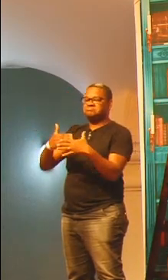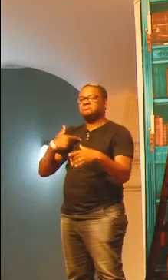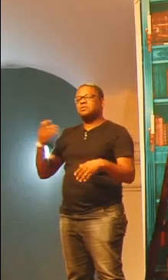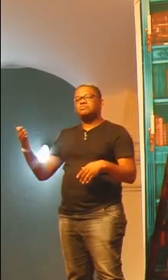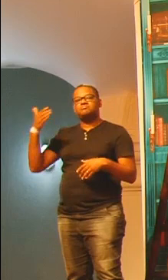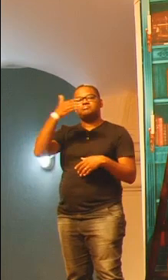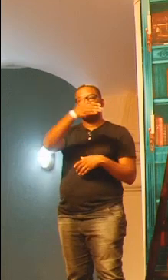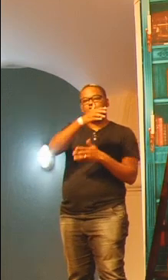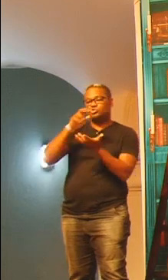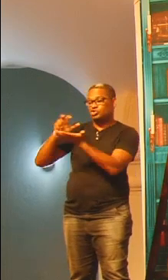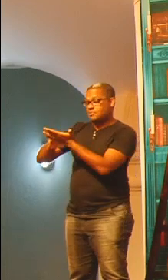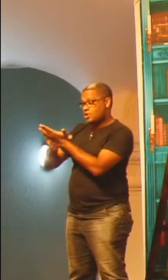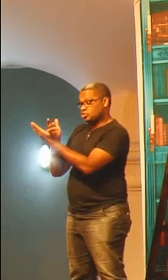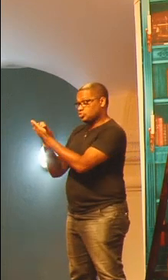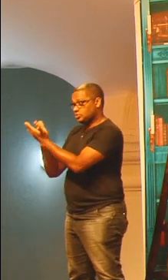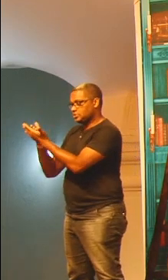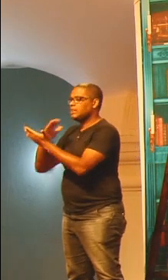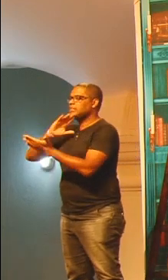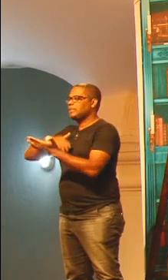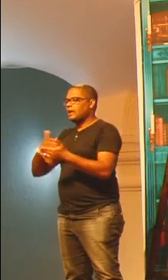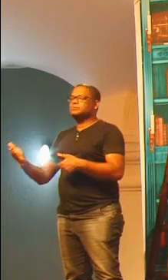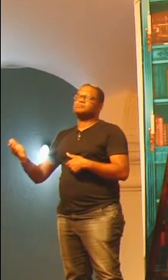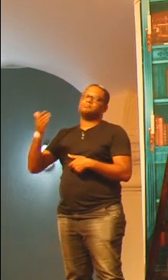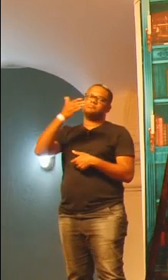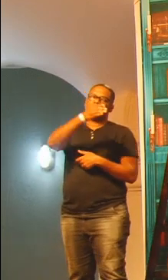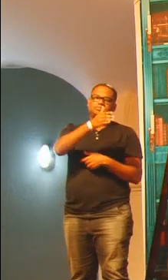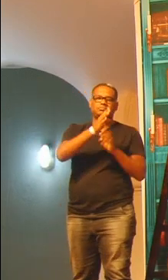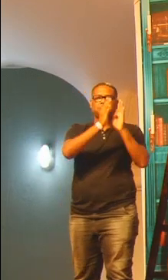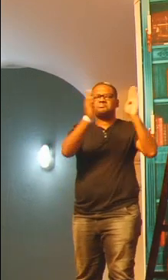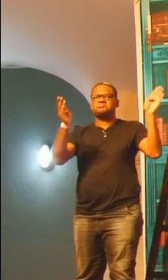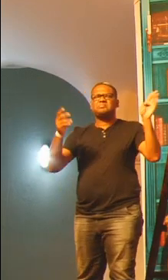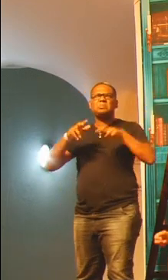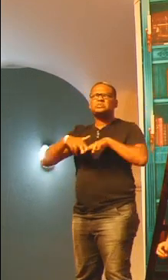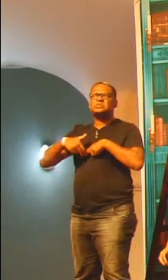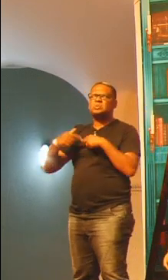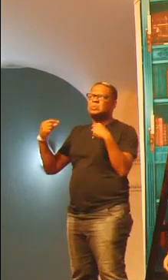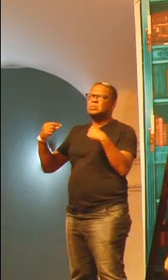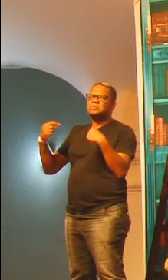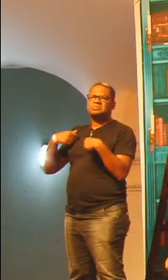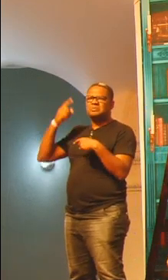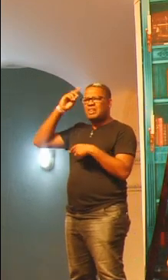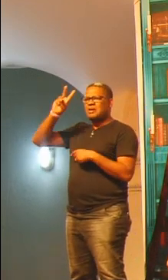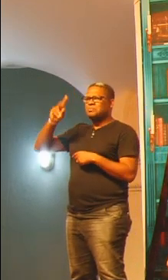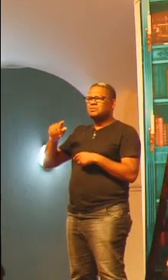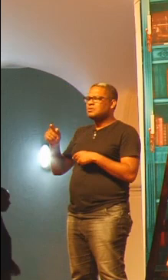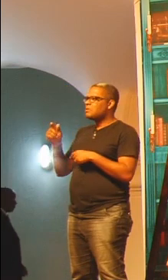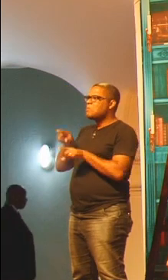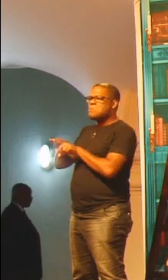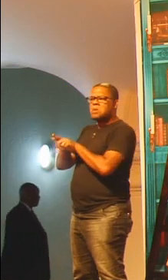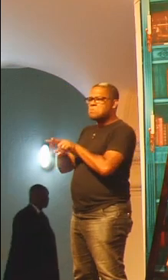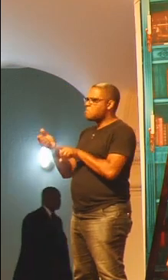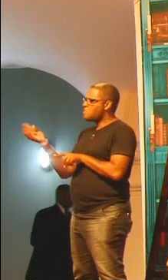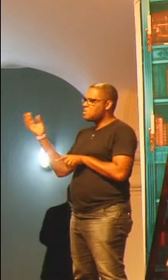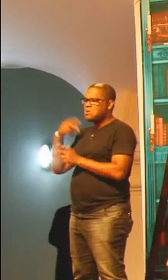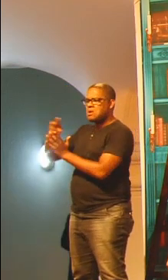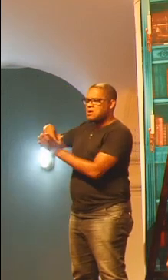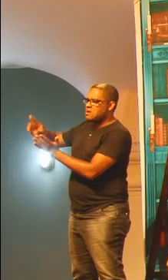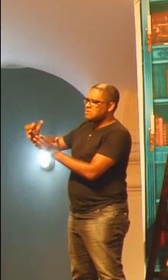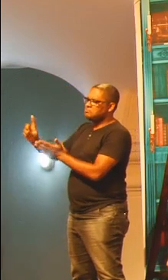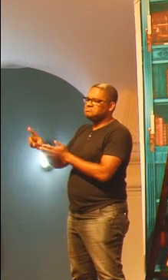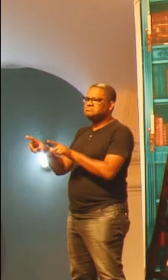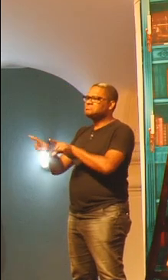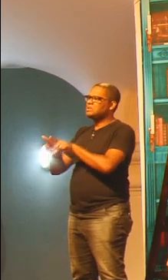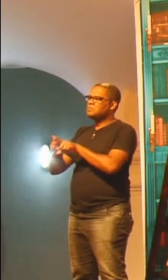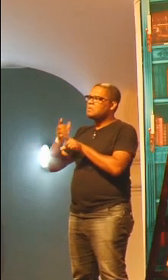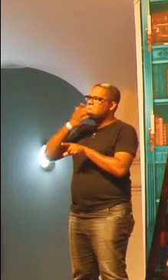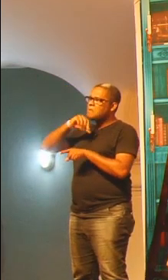ia à biblioteca, né? Eu não sei dizer por quê, porque os meus irmãos não iam, meu pai não me estimulou a